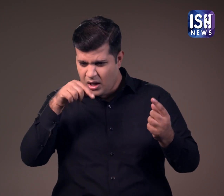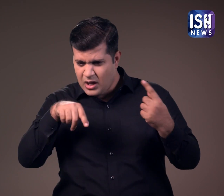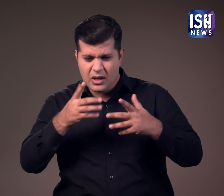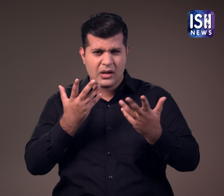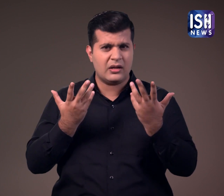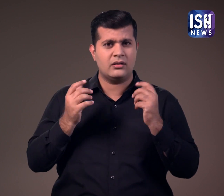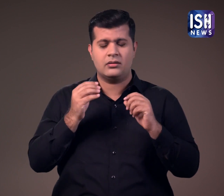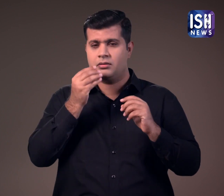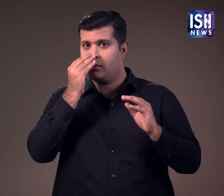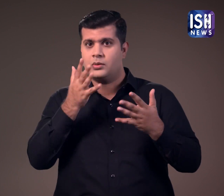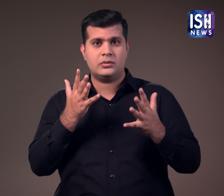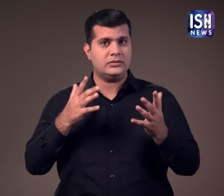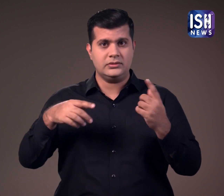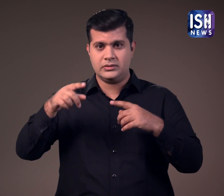बचाव कार्य आसान नहीं है